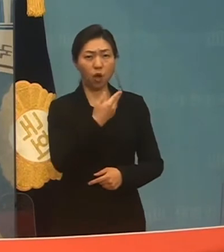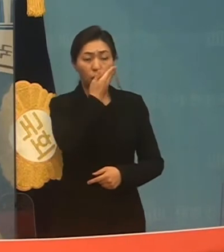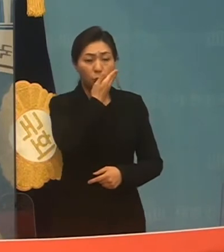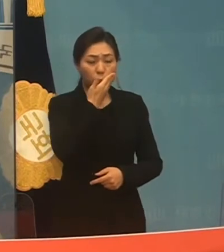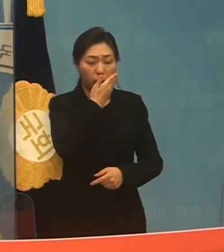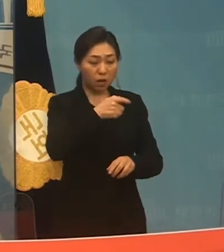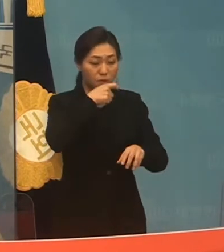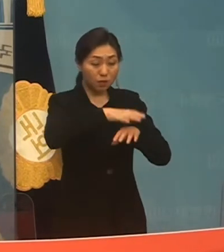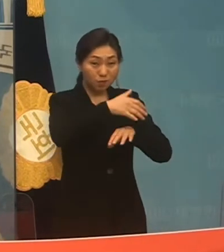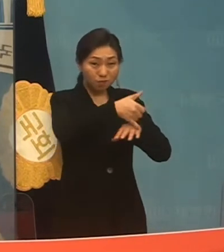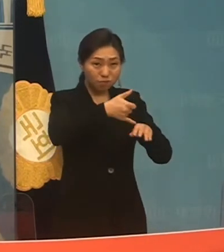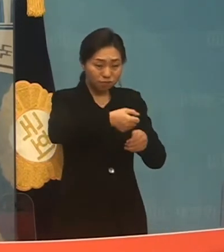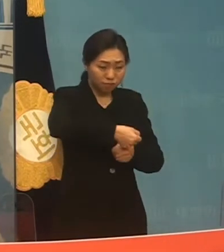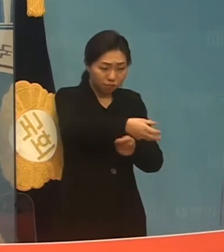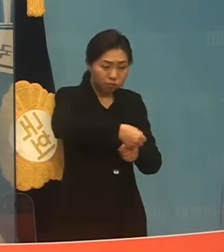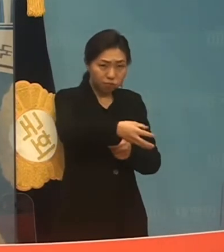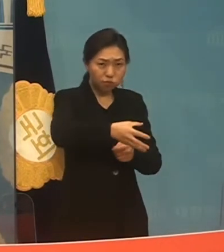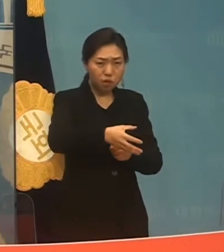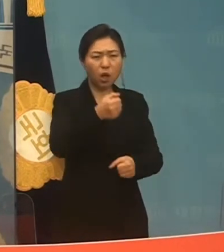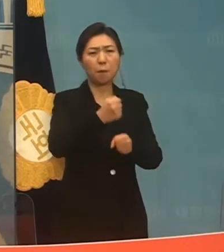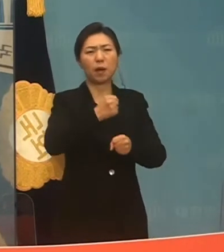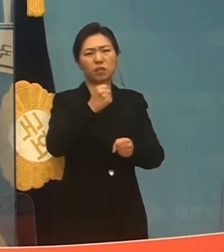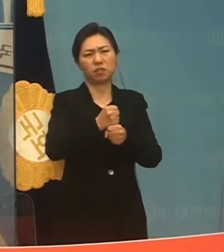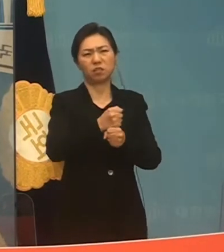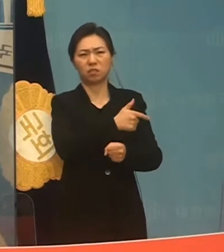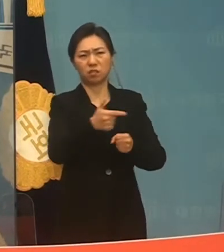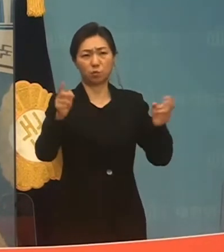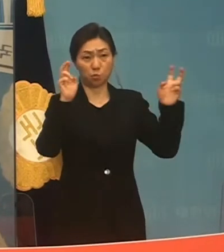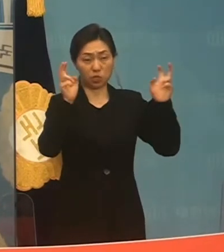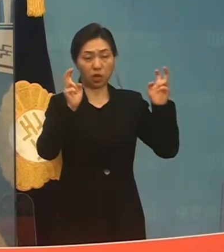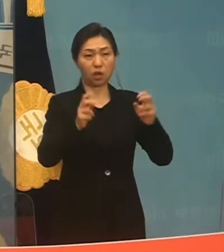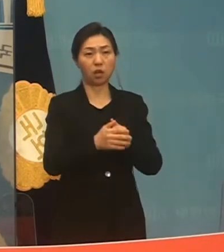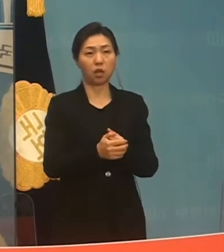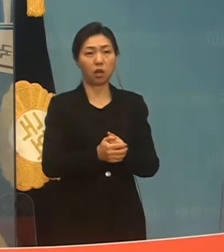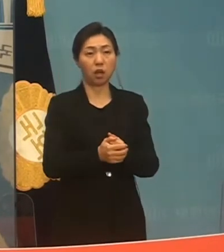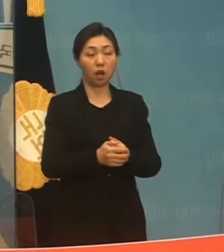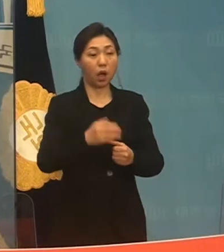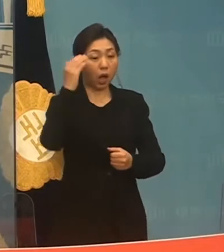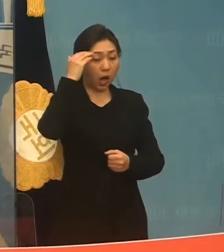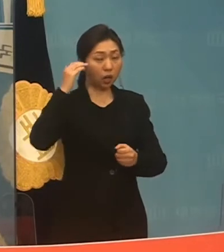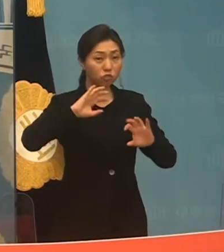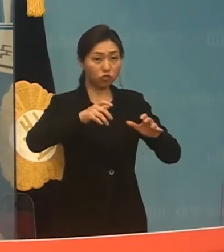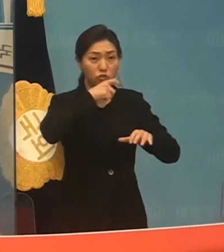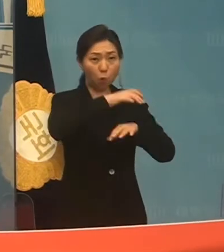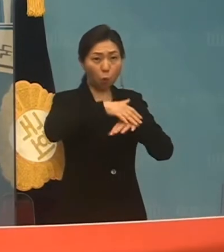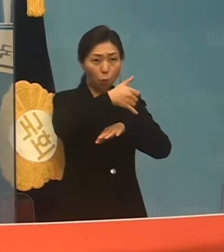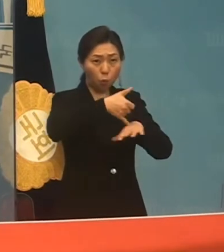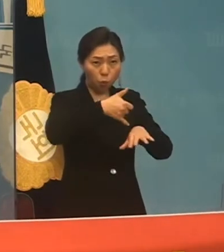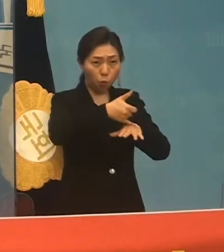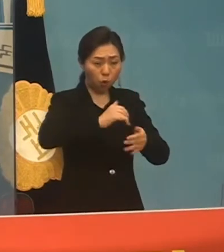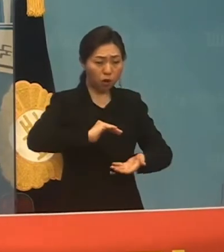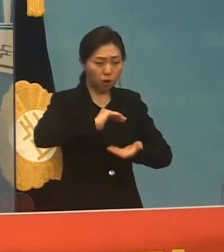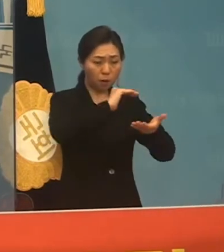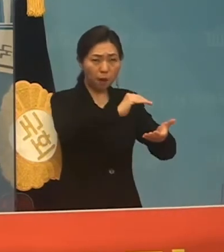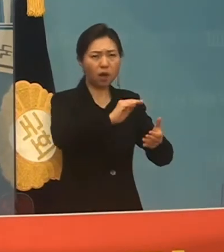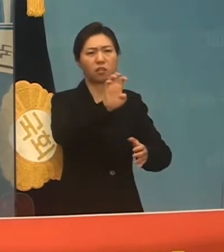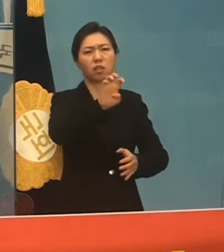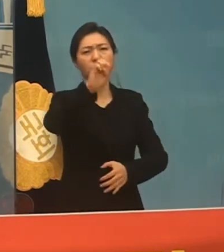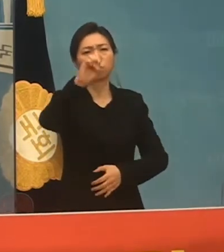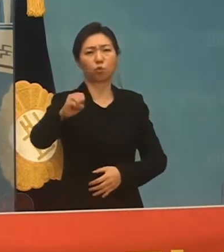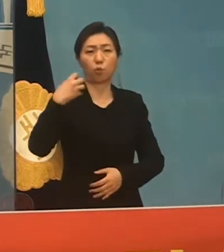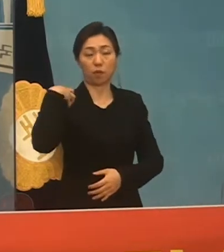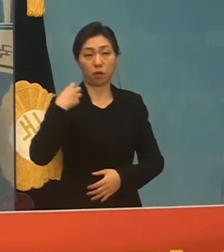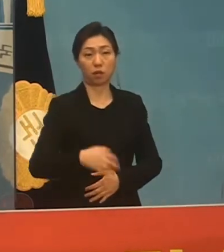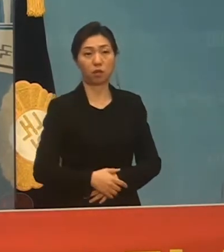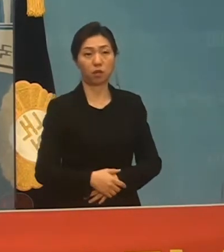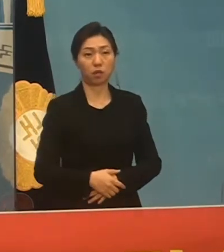농협 자회사입니다. 그래서 저희들이 임금은 정규직 대비 한 40% 수준의 임금을 받고 있습니다. 거의